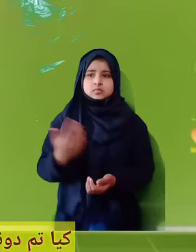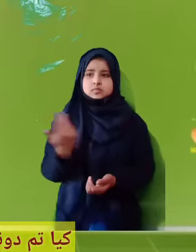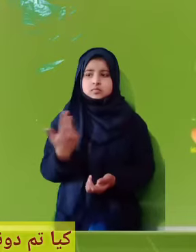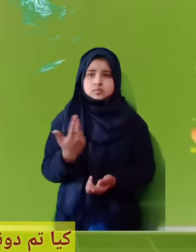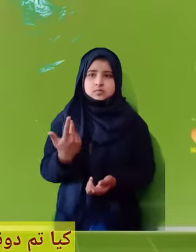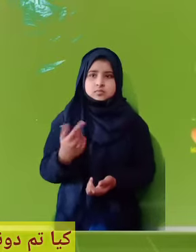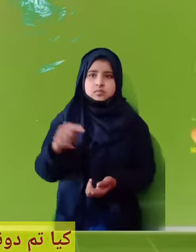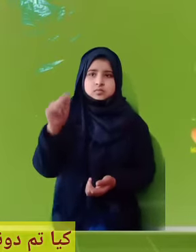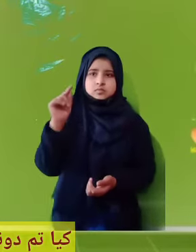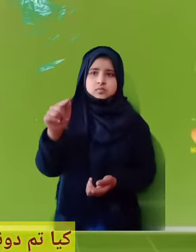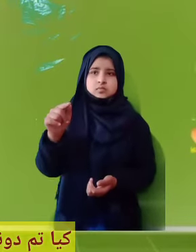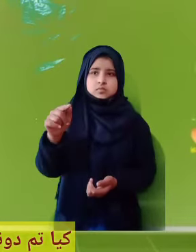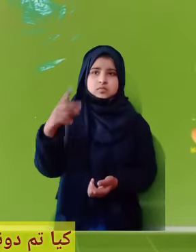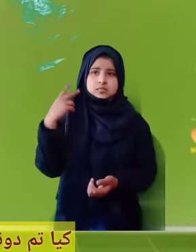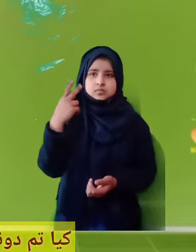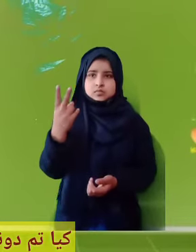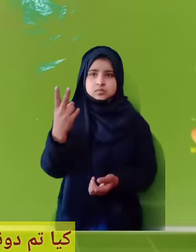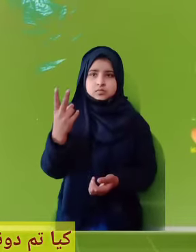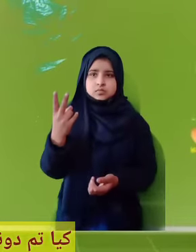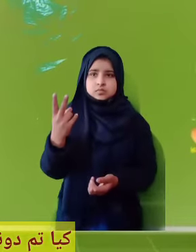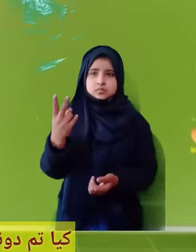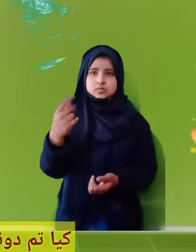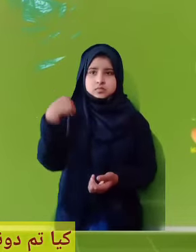क्या तुम दोनों